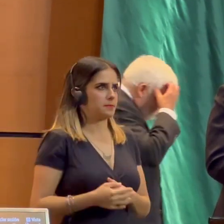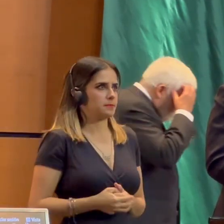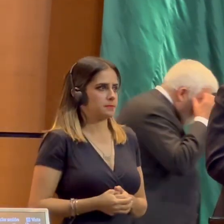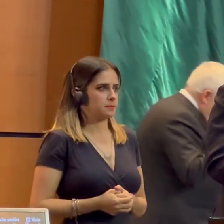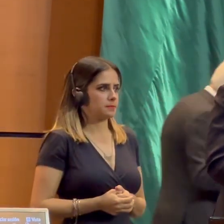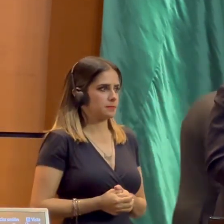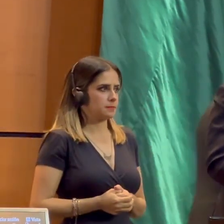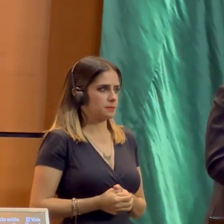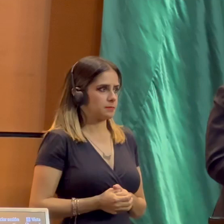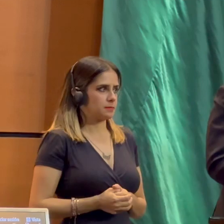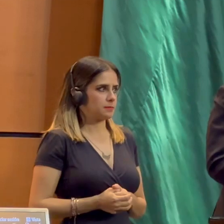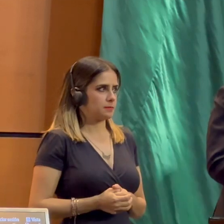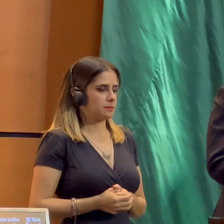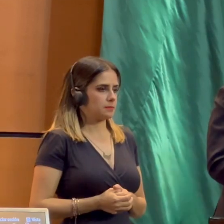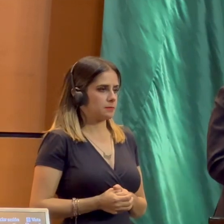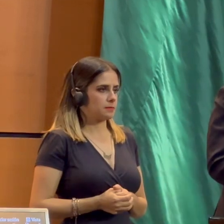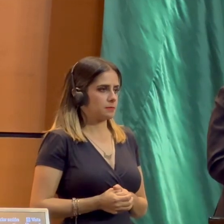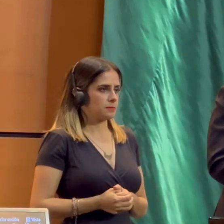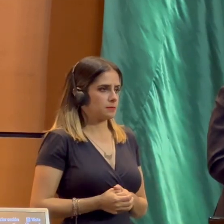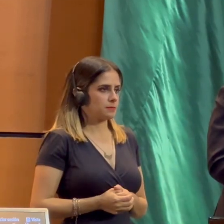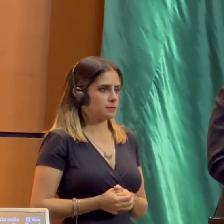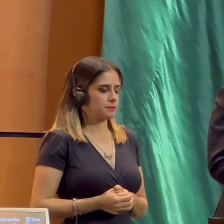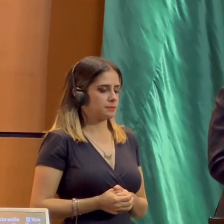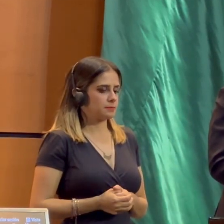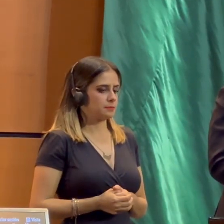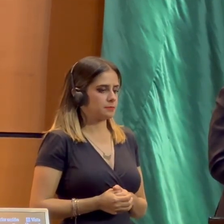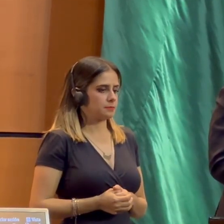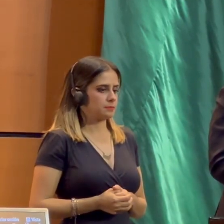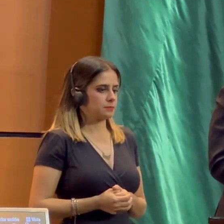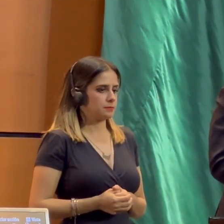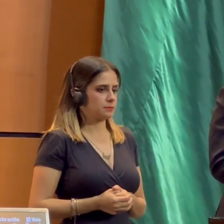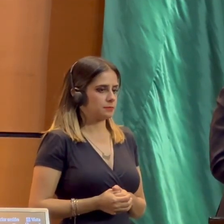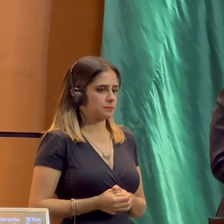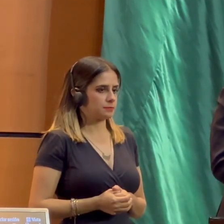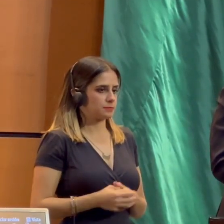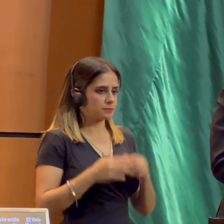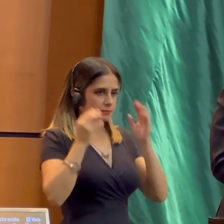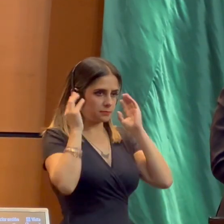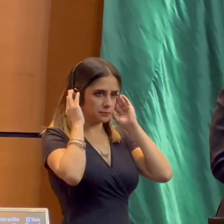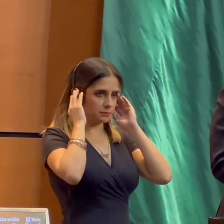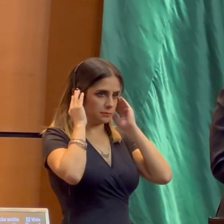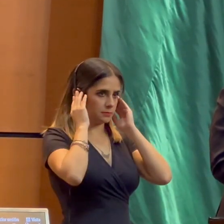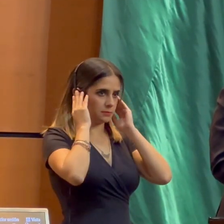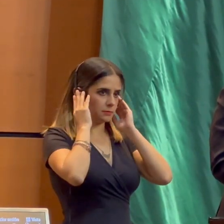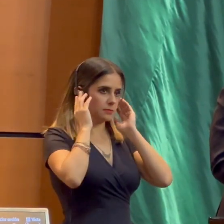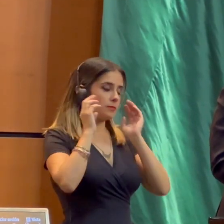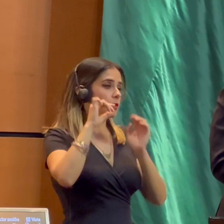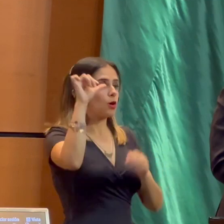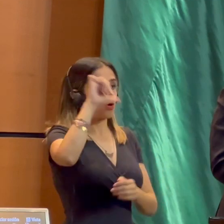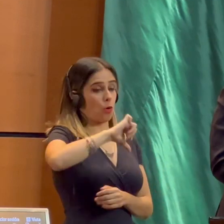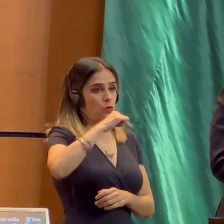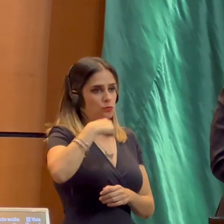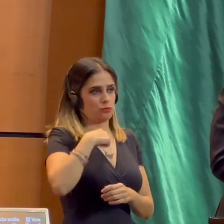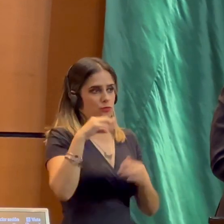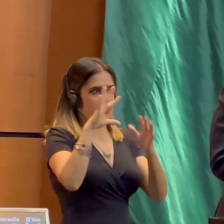今日は UAP を UFO と置き換えて同じ意味でお話をいたします。